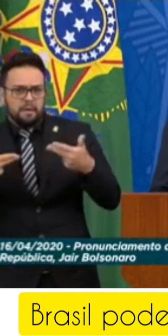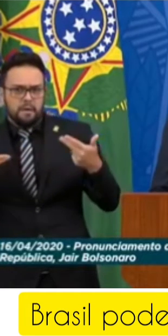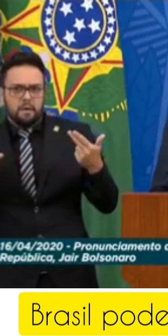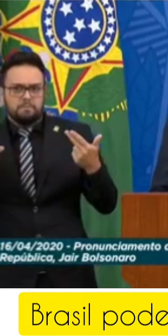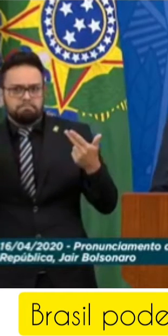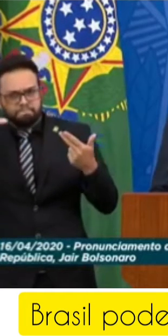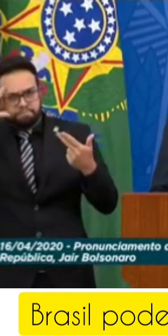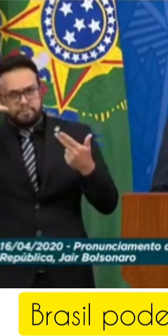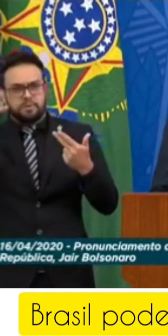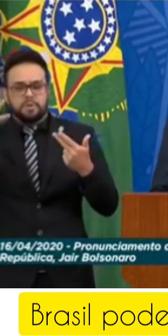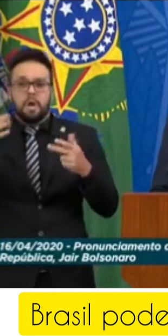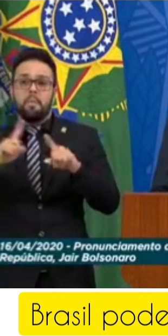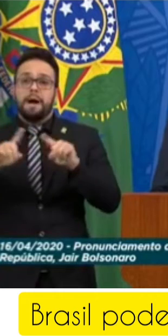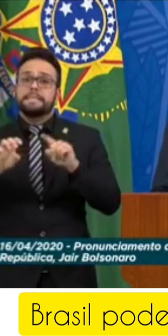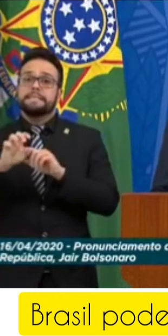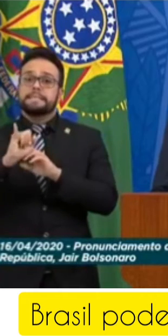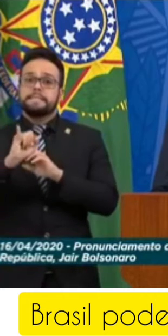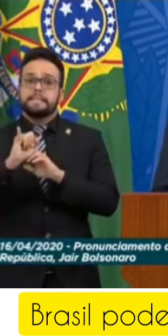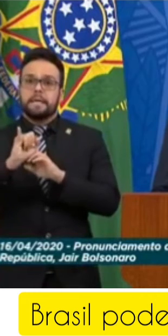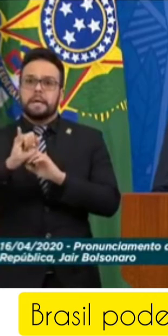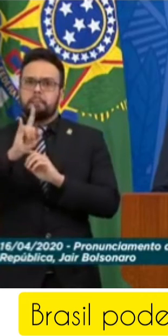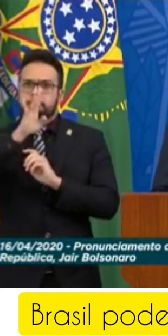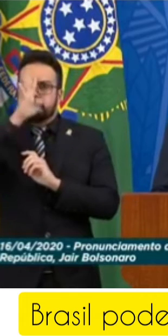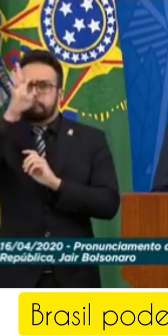porventura, exageraram,